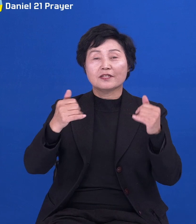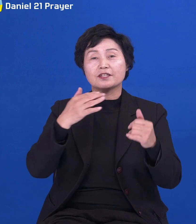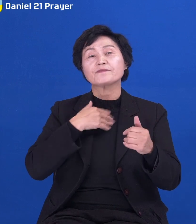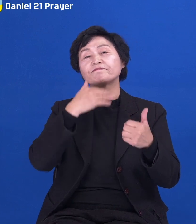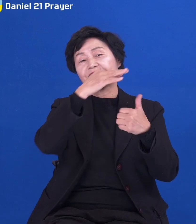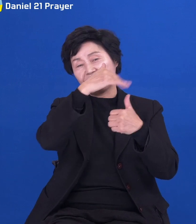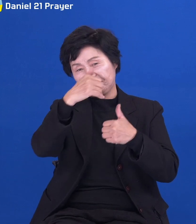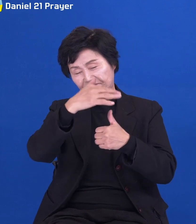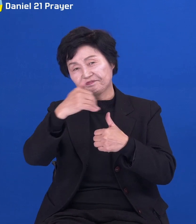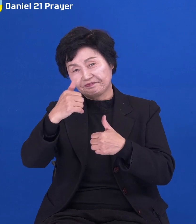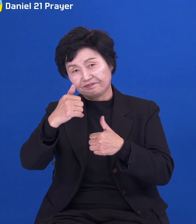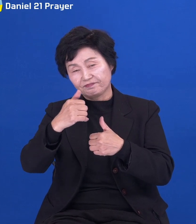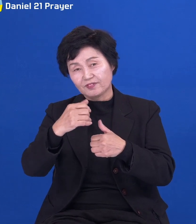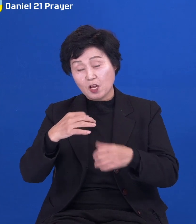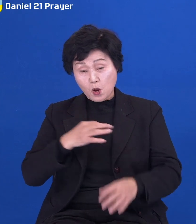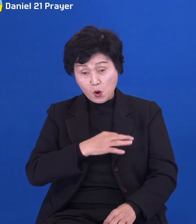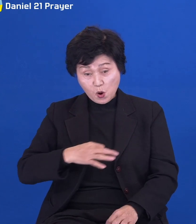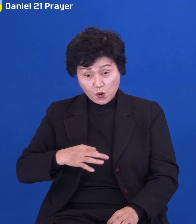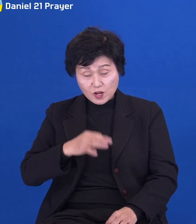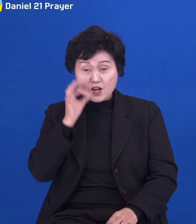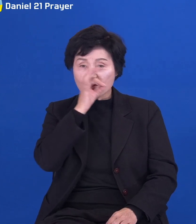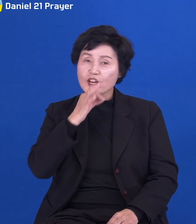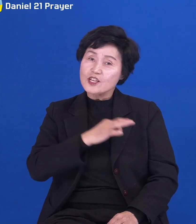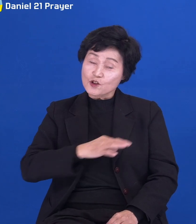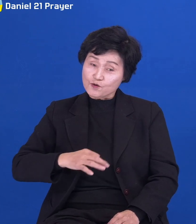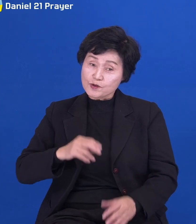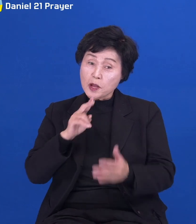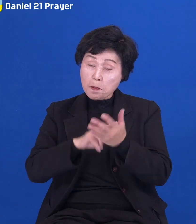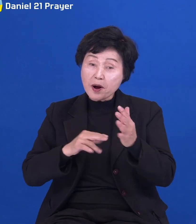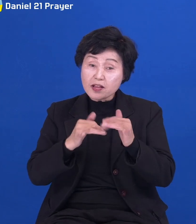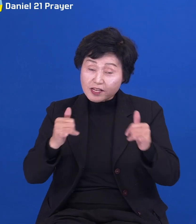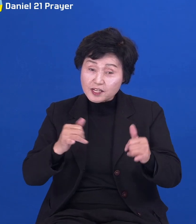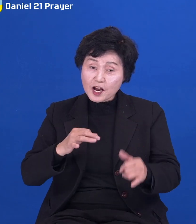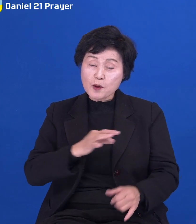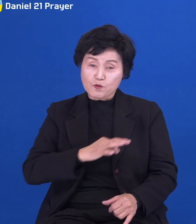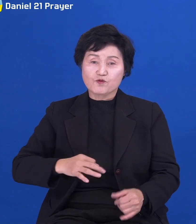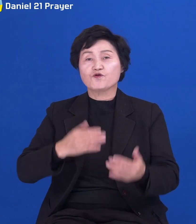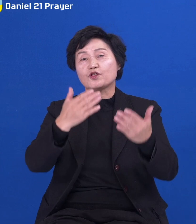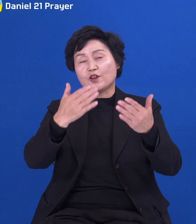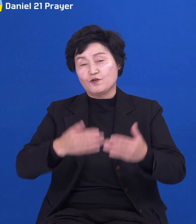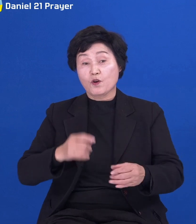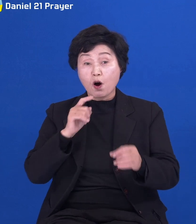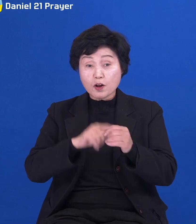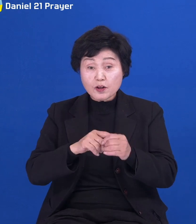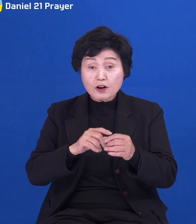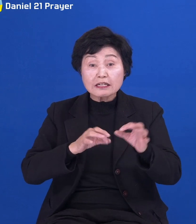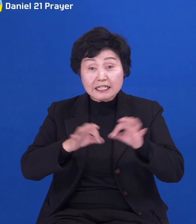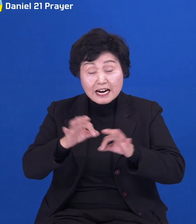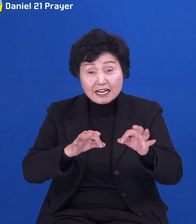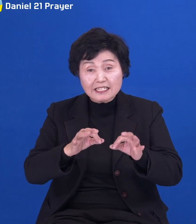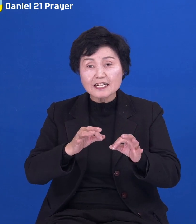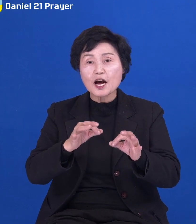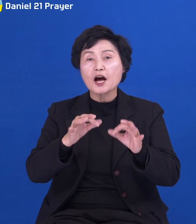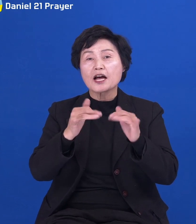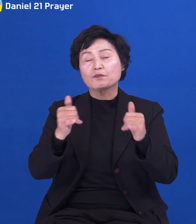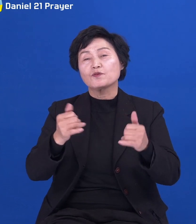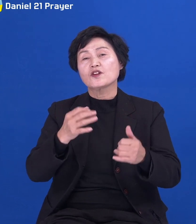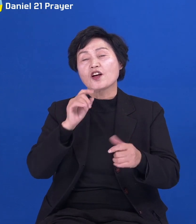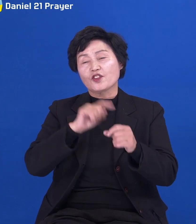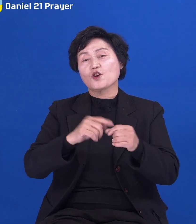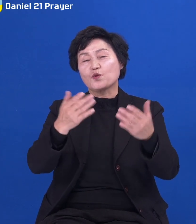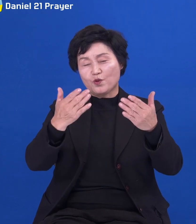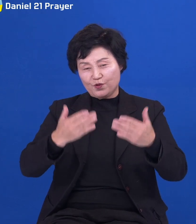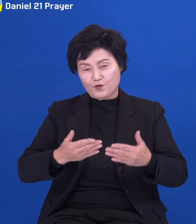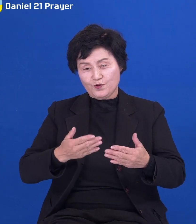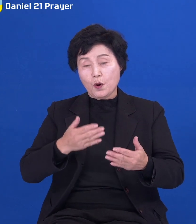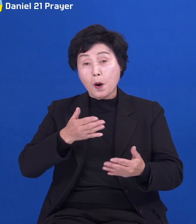순대를 파시는 아주머님은 순대를 잘라주고 떡을 파는 아주머님은 떡을 주는 거예요. 그러다가 저희들 데려다가 밥도 먹여주고 옷도